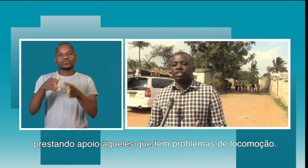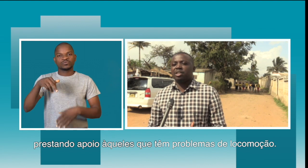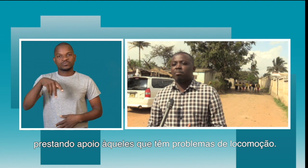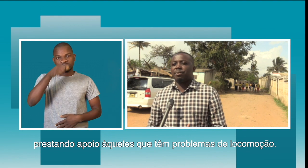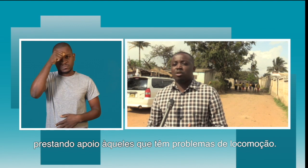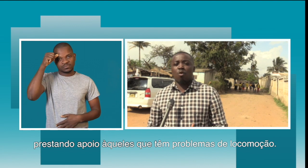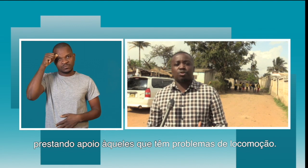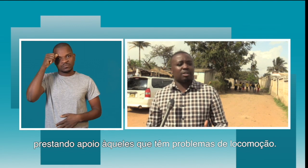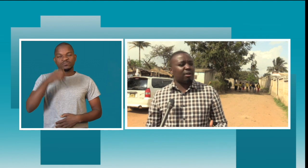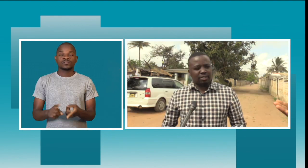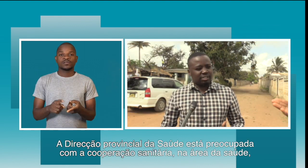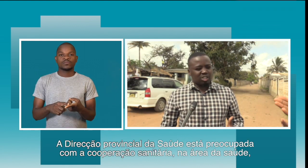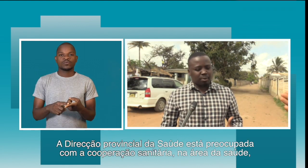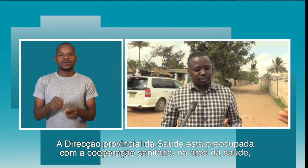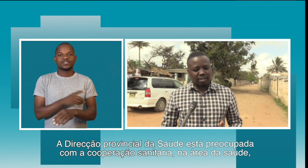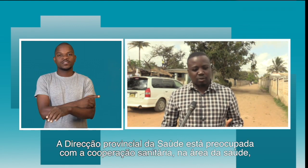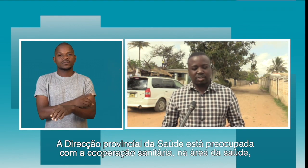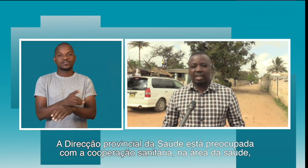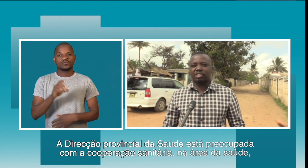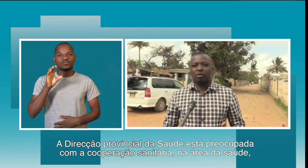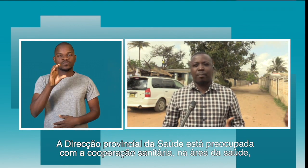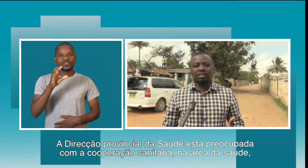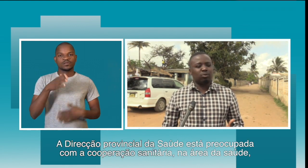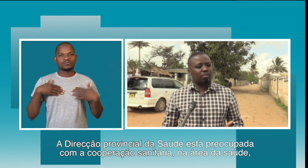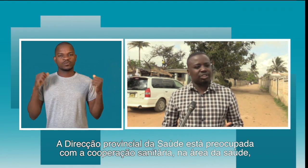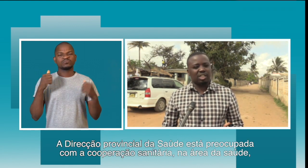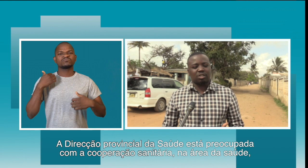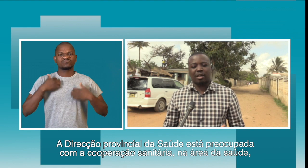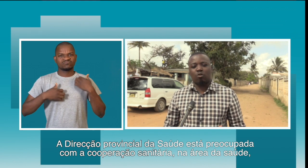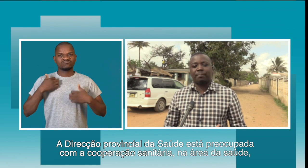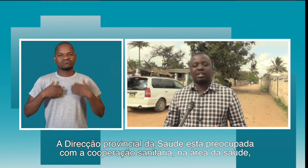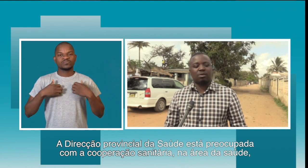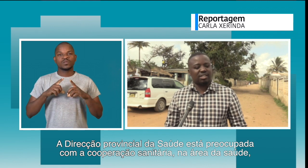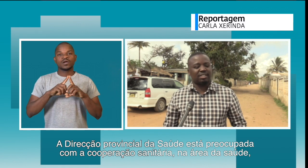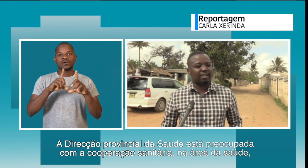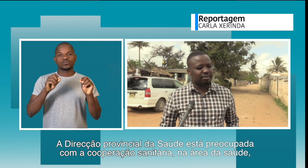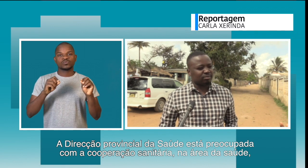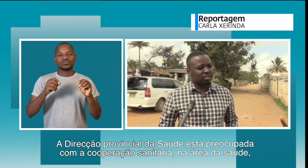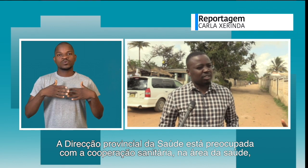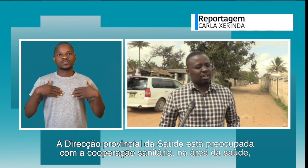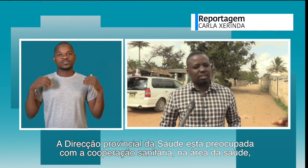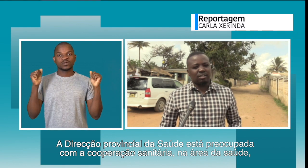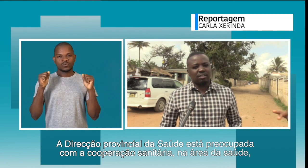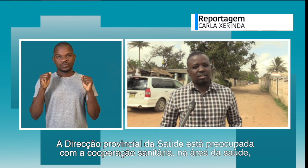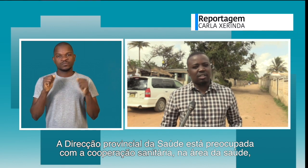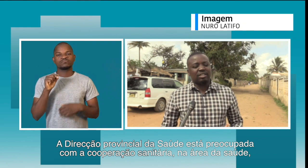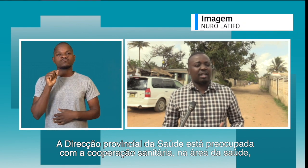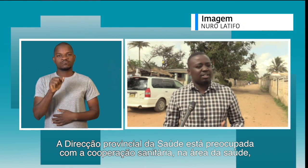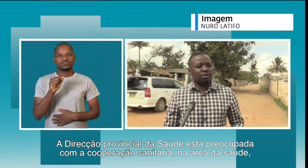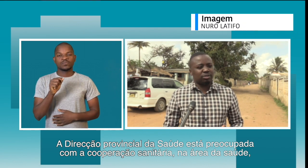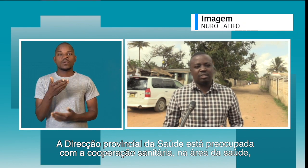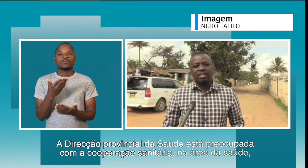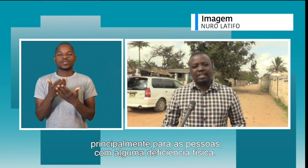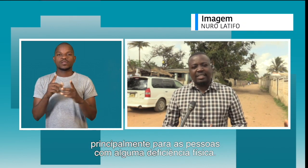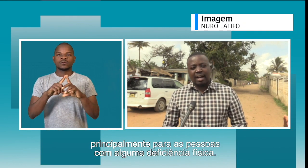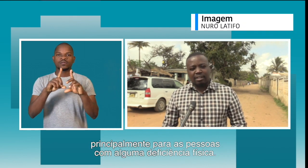naqueles que têm problema de locomoção. A Direção Provincial de Saúde está preocupada muito mais naquilo que é a cooperação sanitária na área